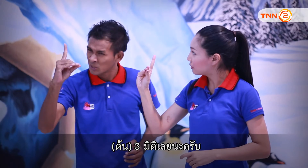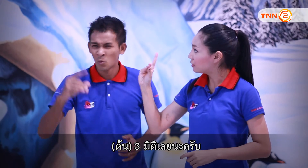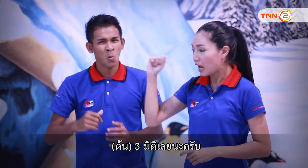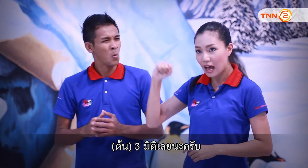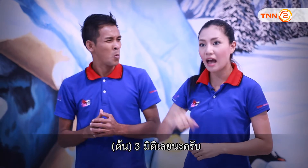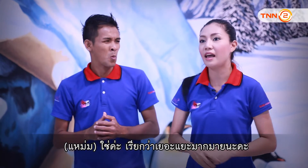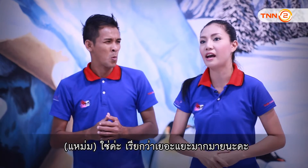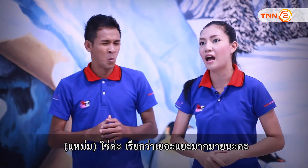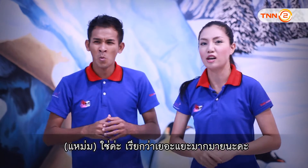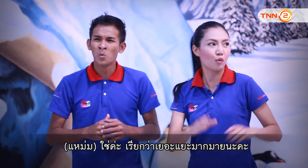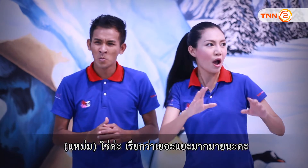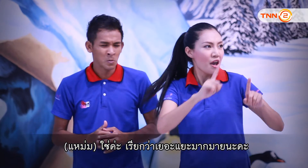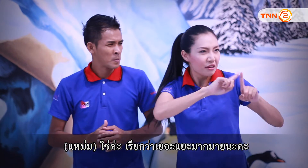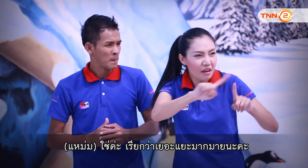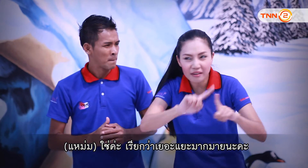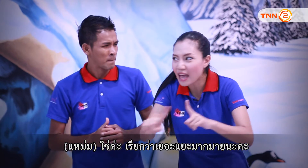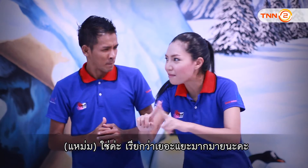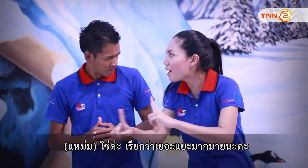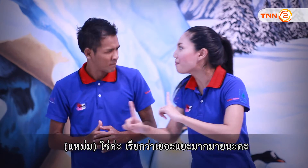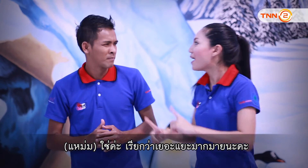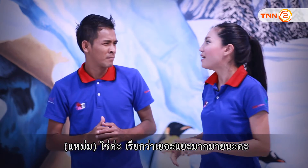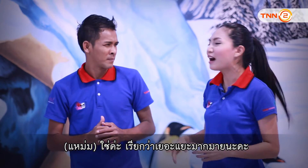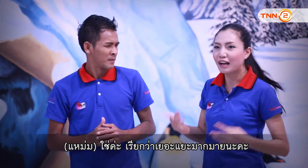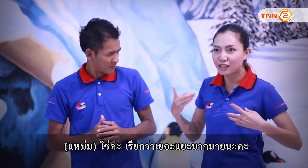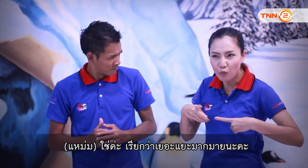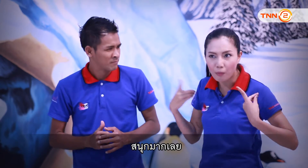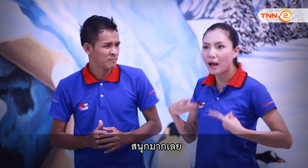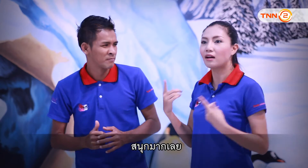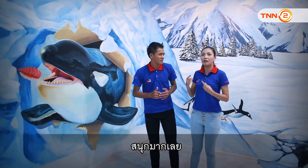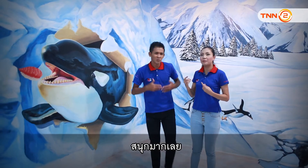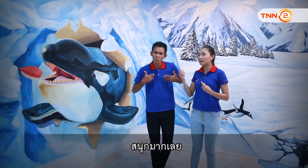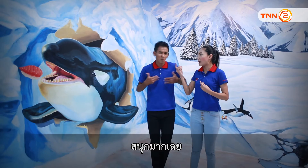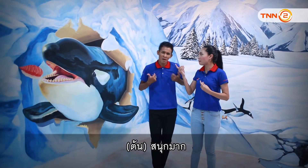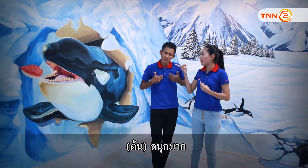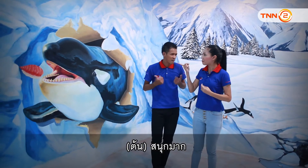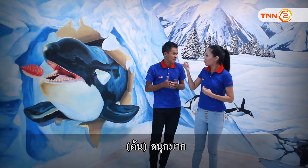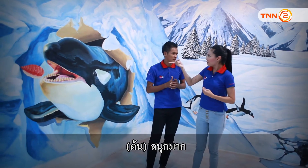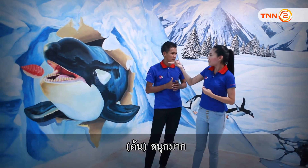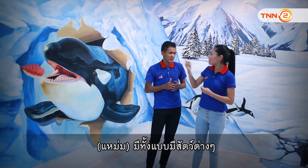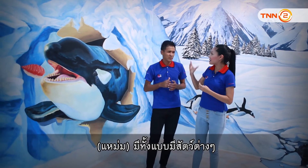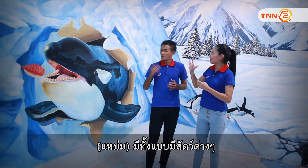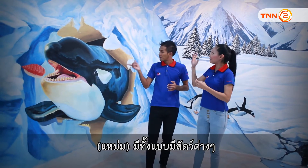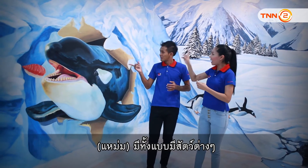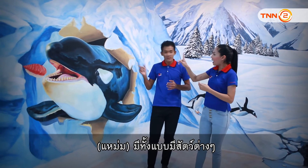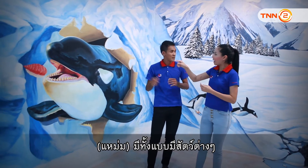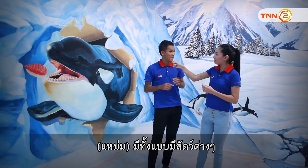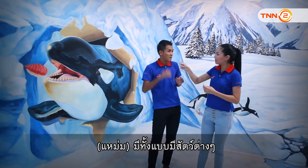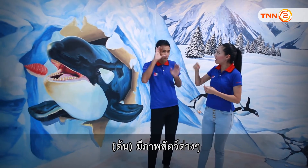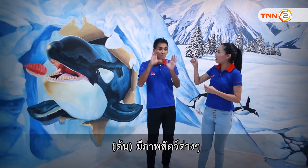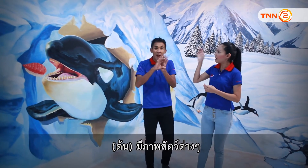เลยนะครับ ใช่ค่ะเรียกว่าเยอะแยะมากมายนะคะสนุกมากเลยมีทั้งแบบ สนุกมาก มีสัตว์ต่างๆ มีภา